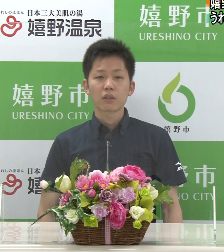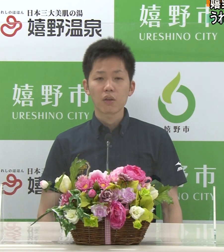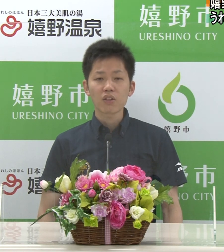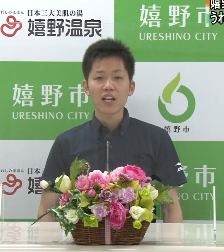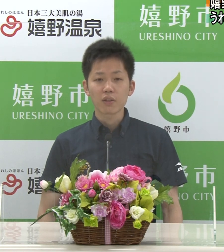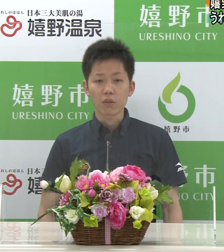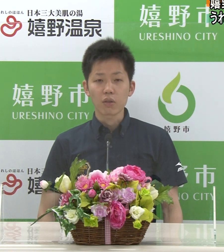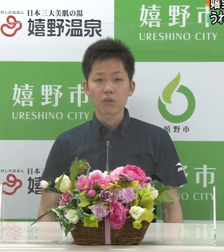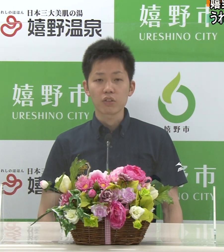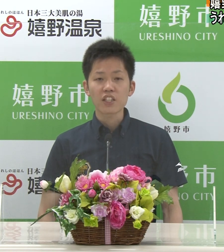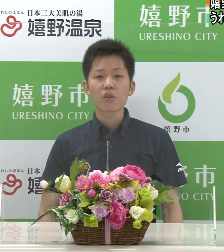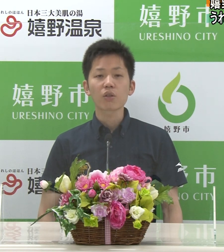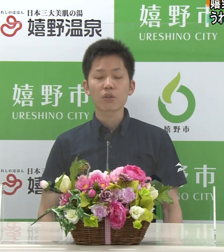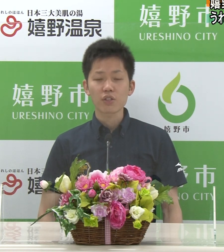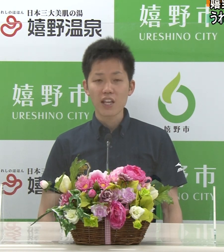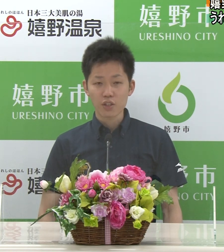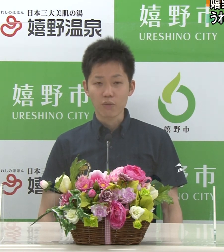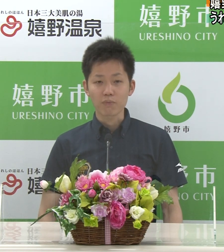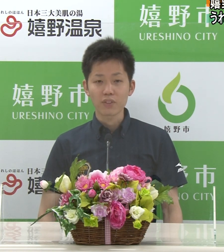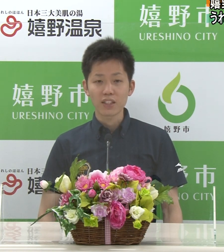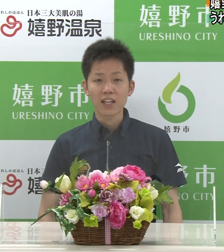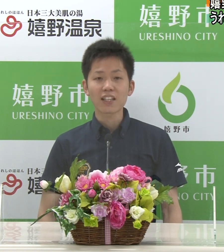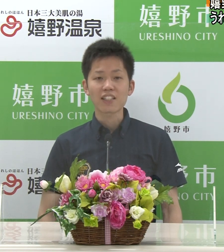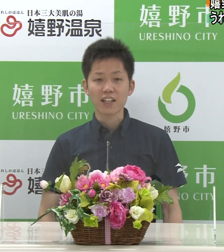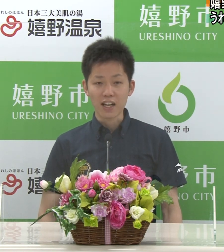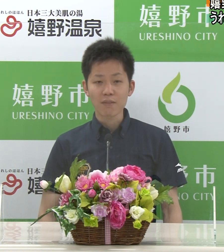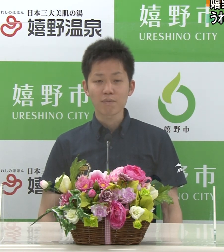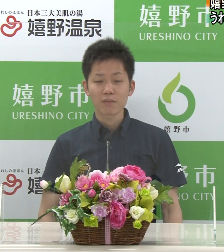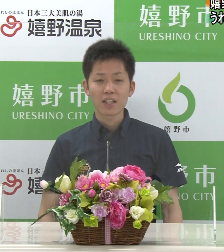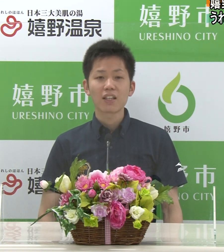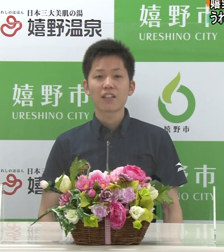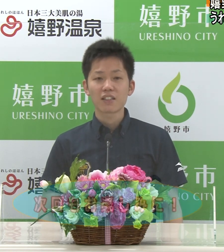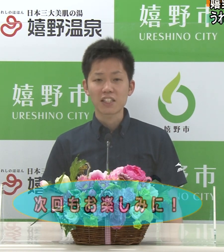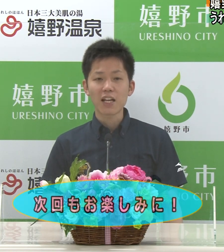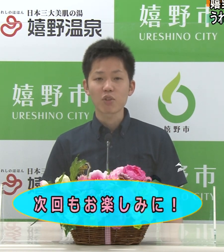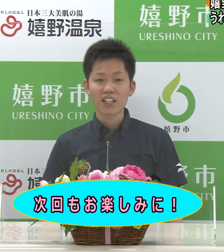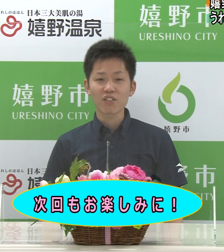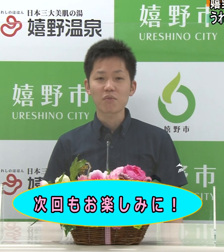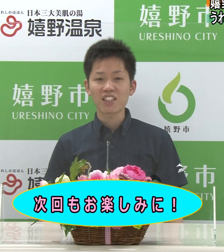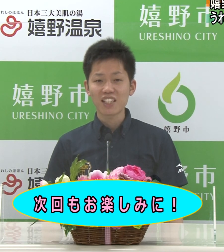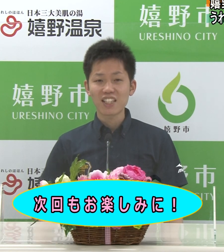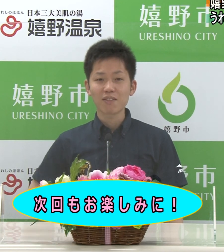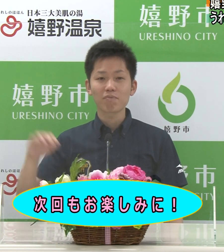今回の嬉野ホットステーション、いかがでしたか？次回もお楽しみに。